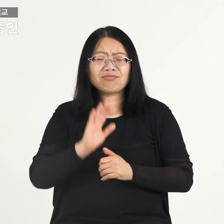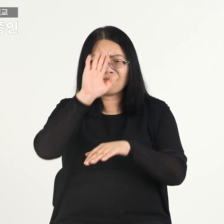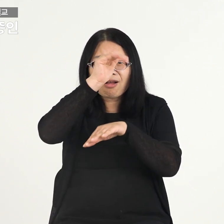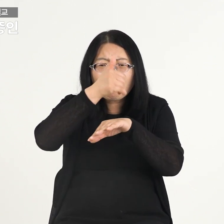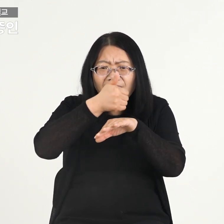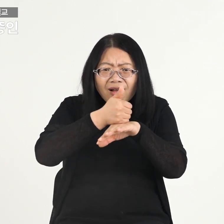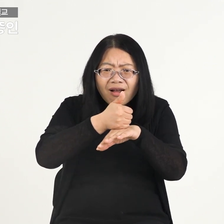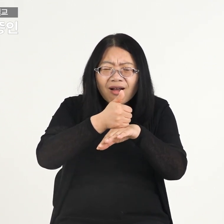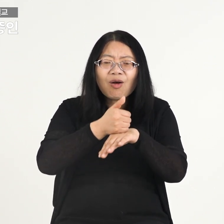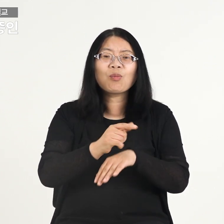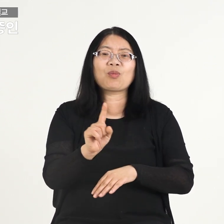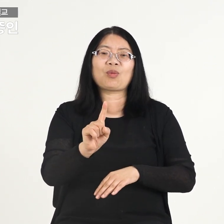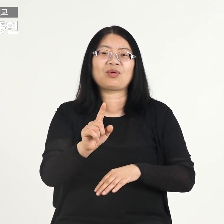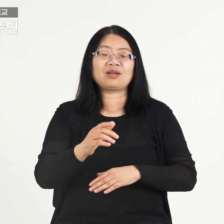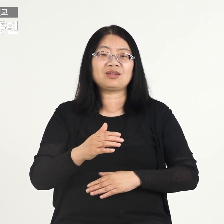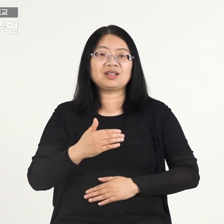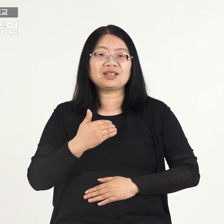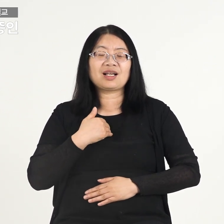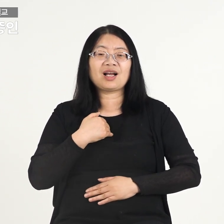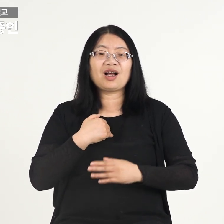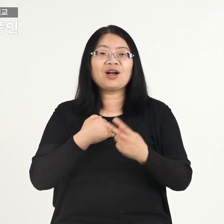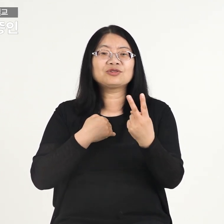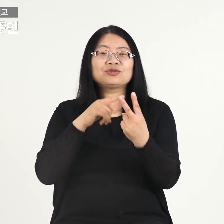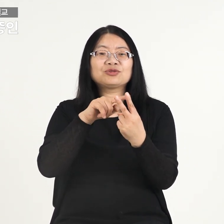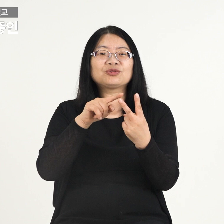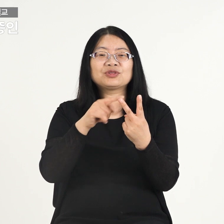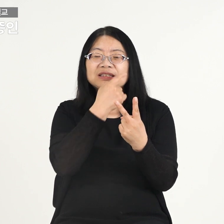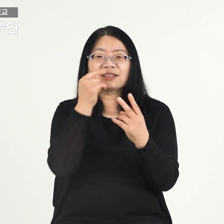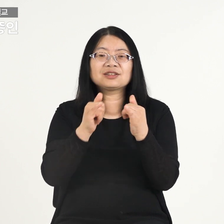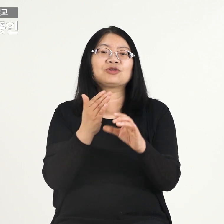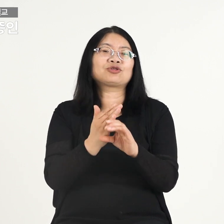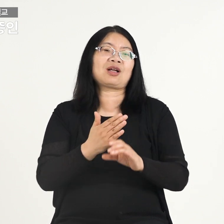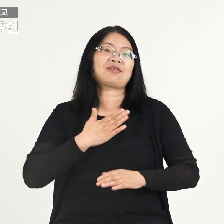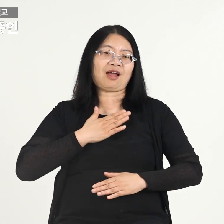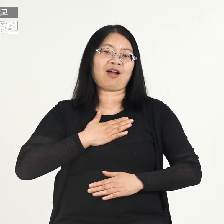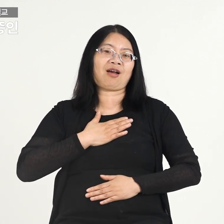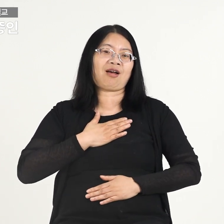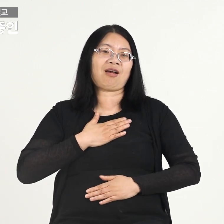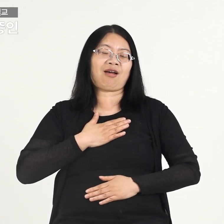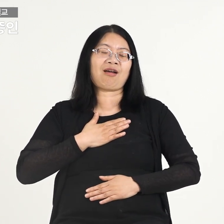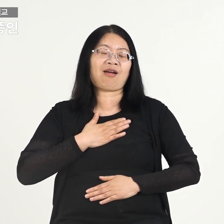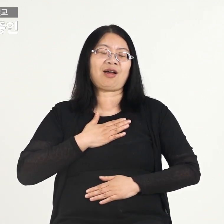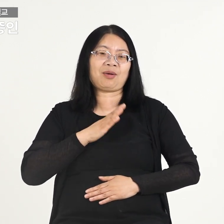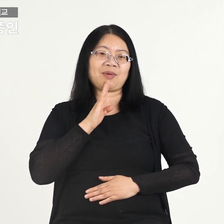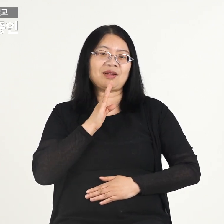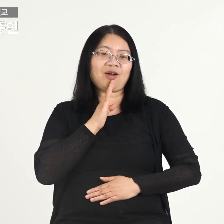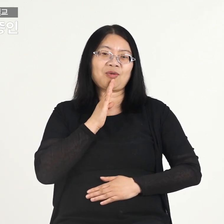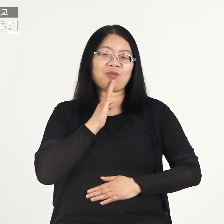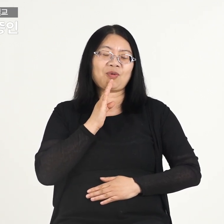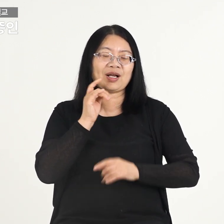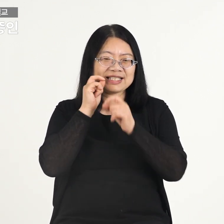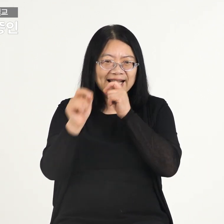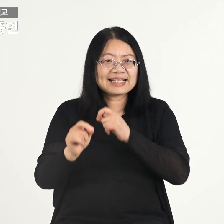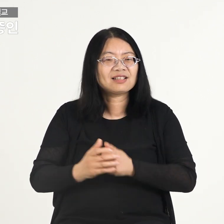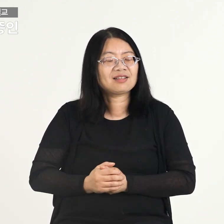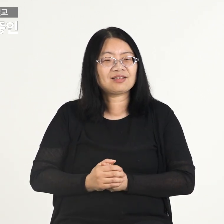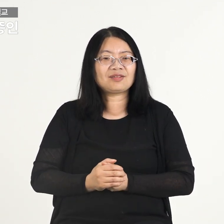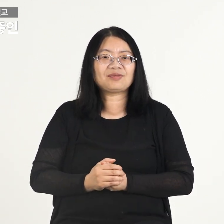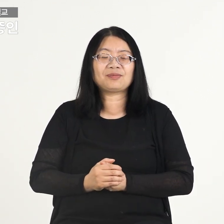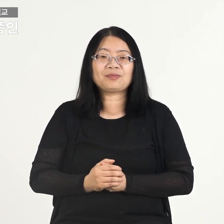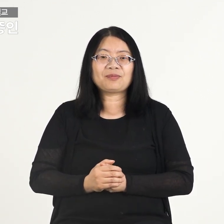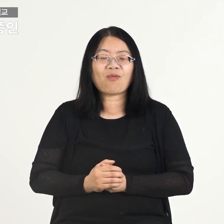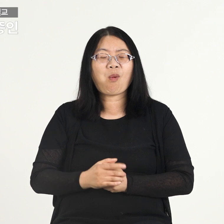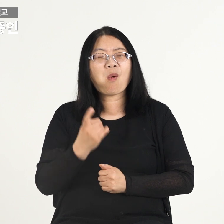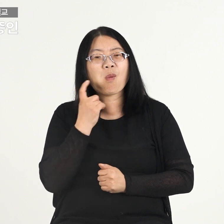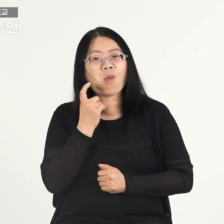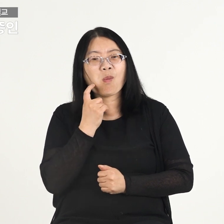사실은 내가 그 두 증인 중에 한 명이다. 이렇게 해가지고 사기를 쳐요.